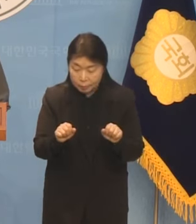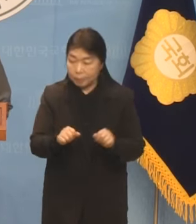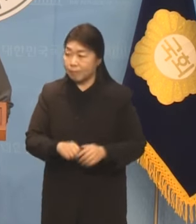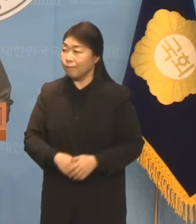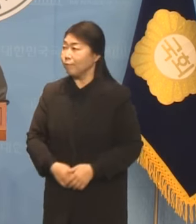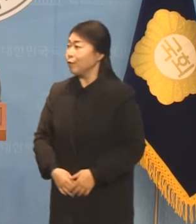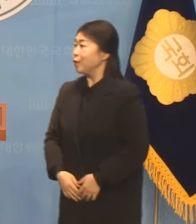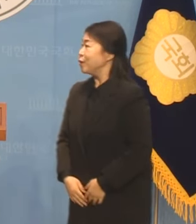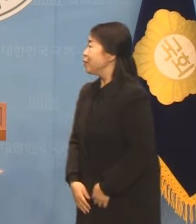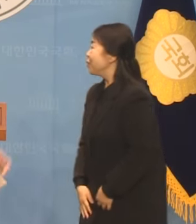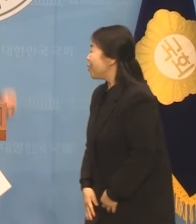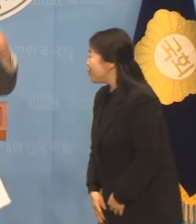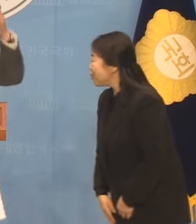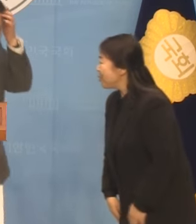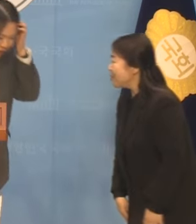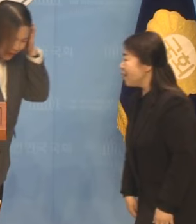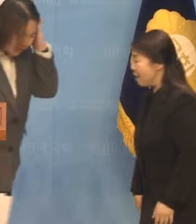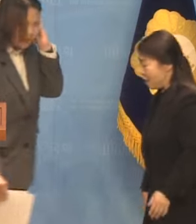감사합니다.